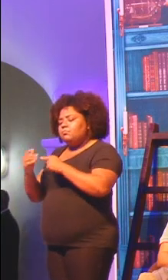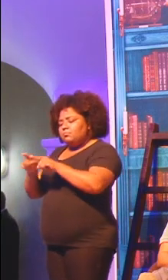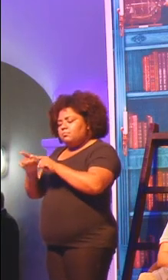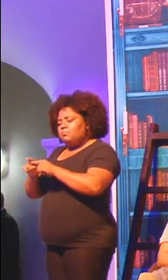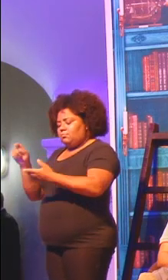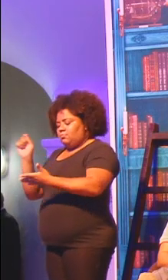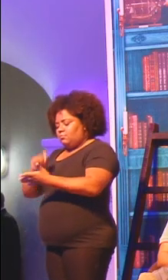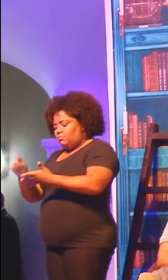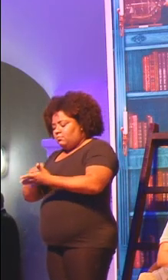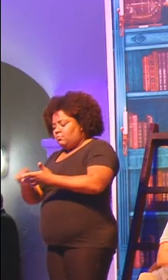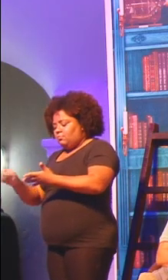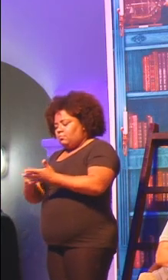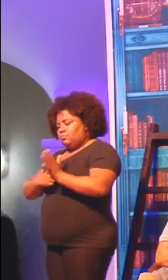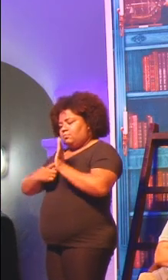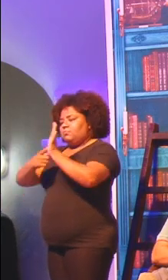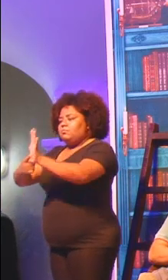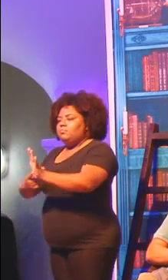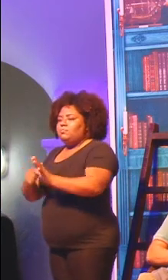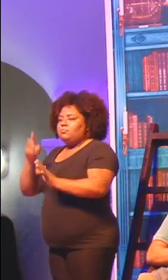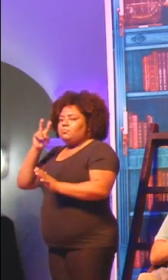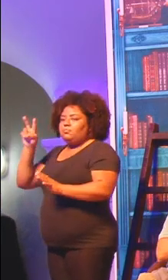história.